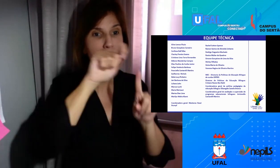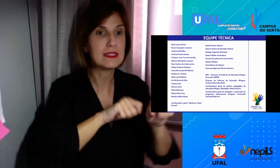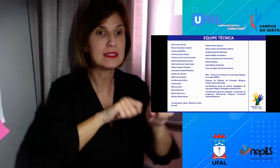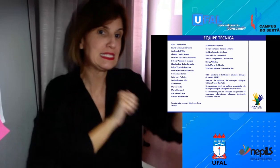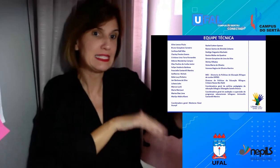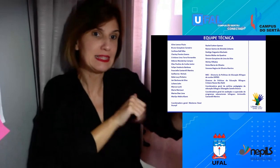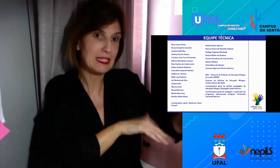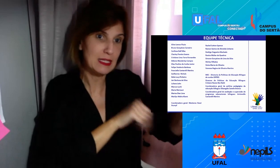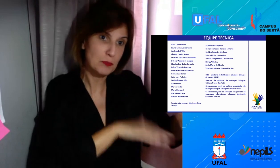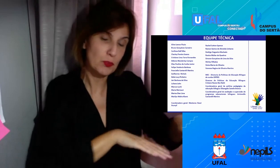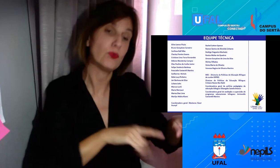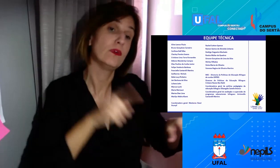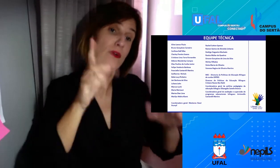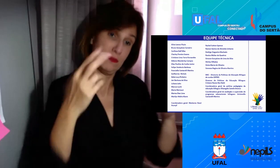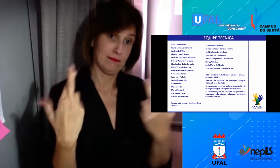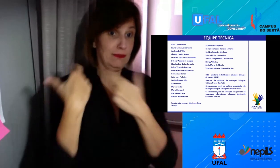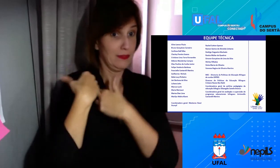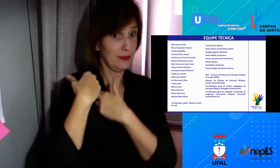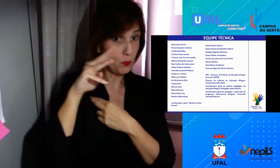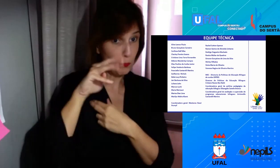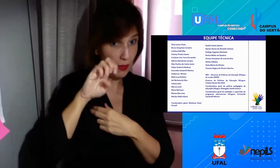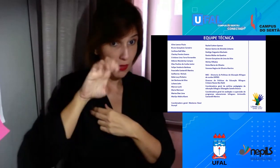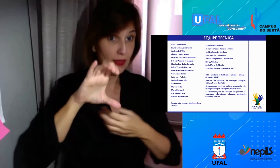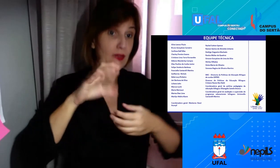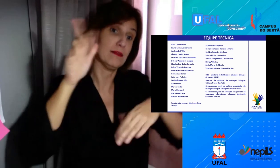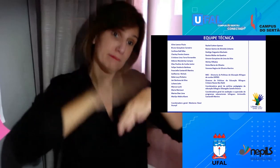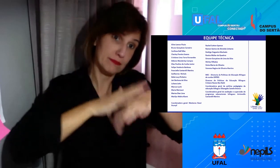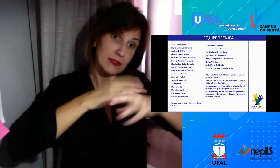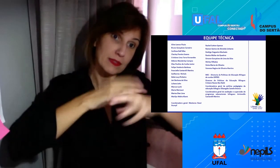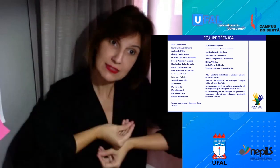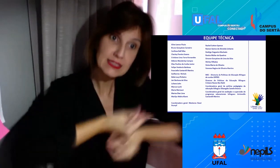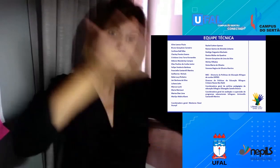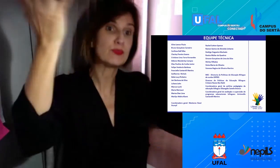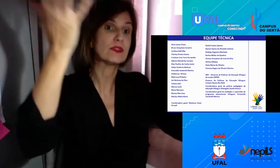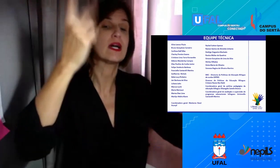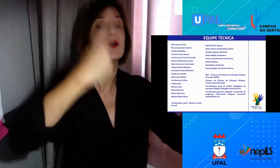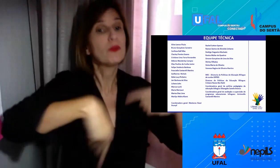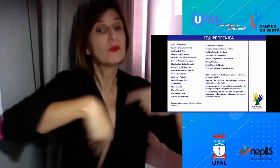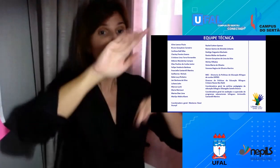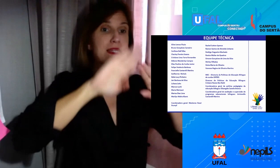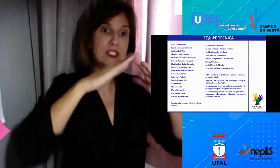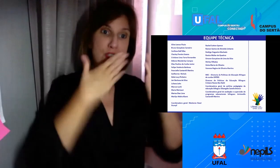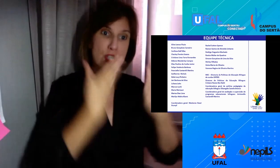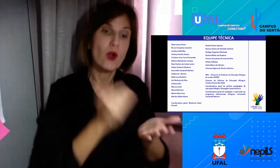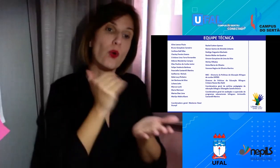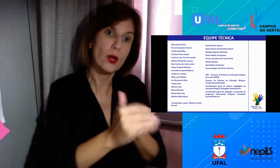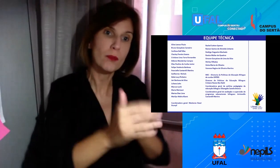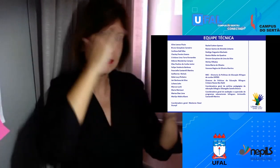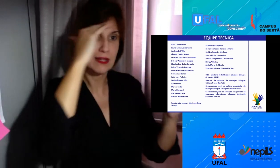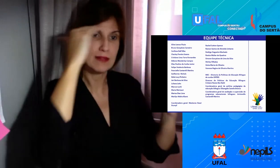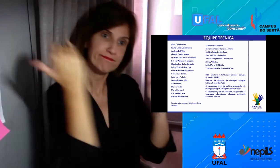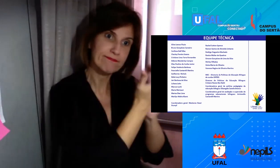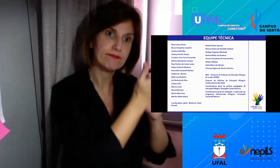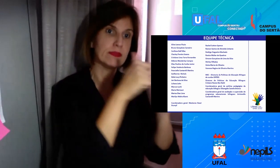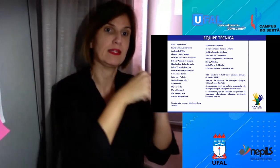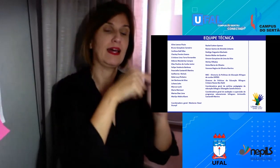trabalho e fazermos a publicação que está prevista para setembro, sob responsabilidade do MEC, de fazer